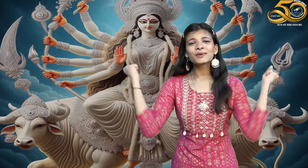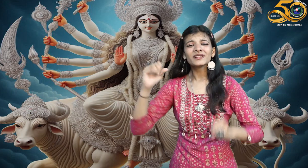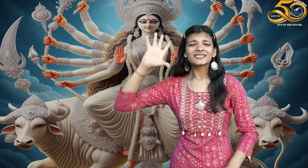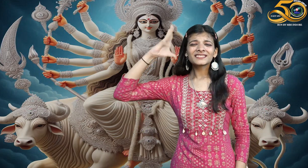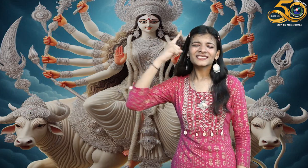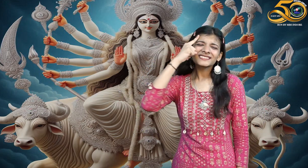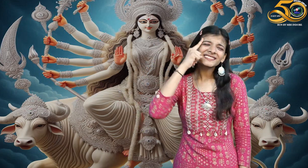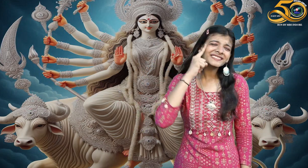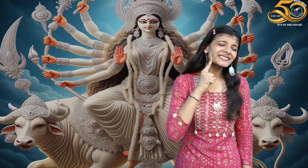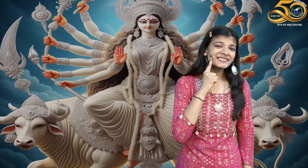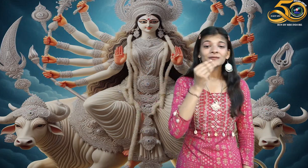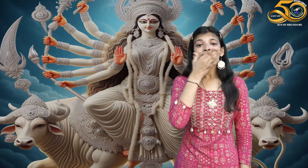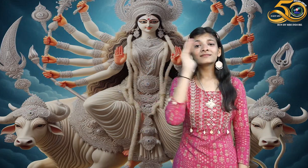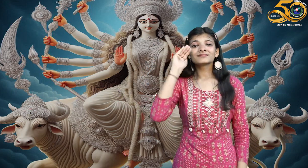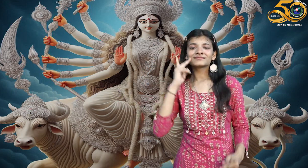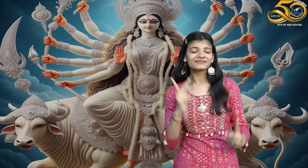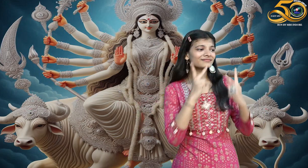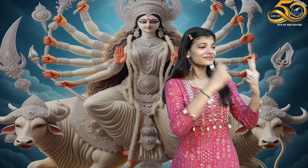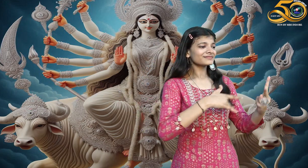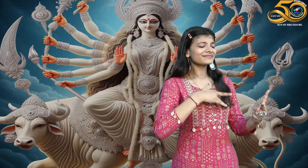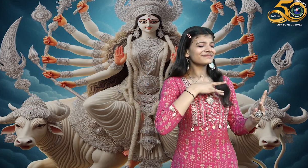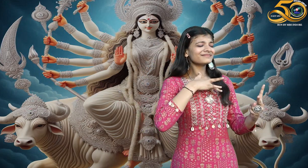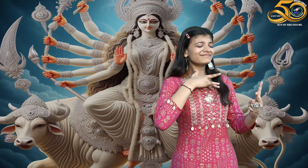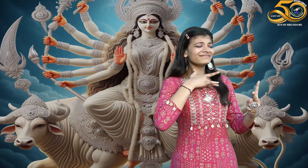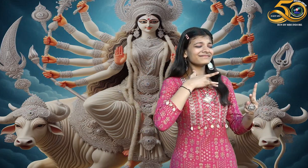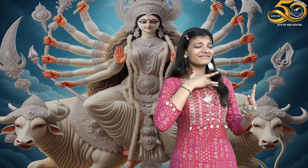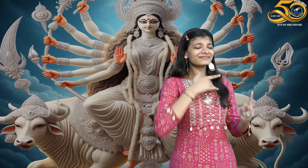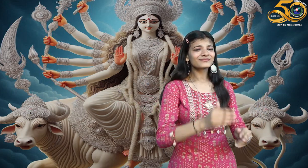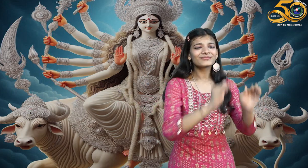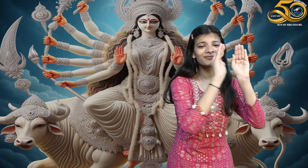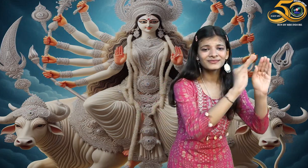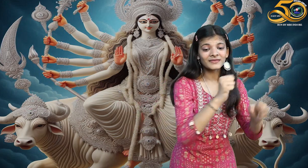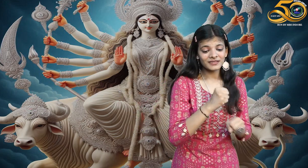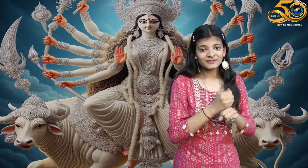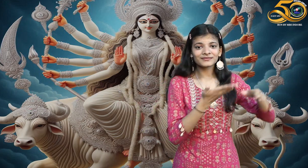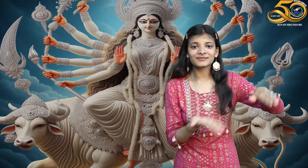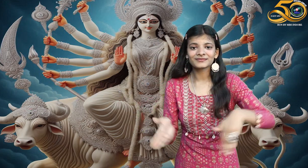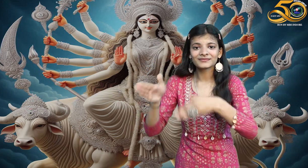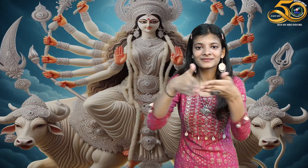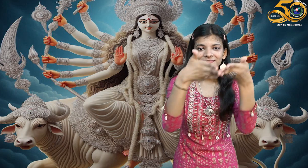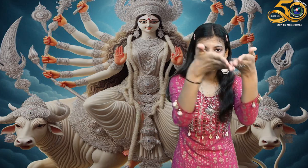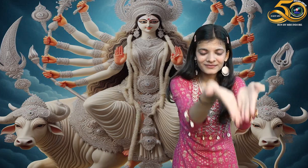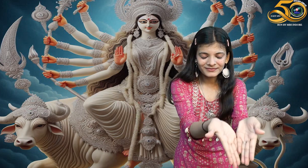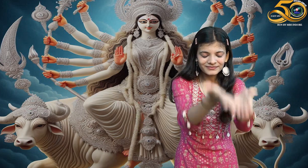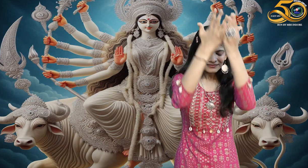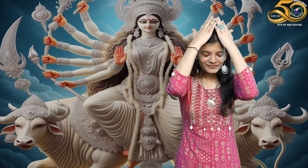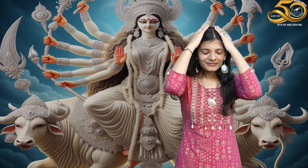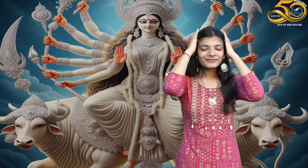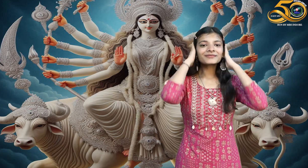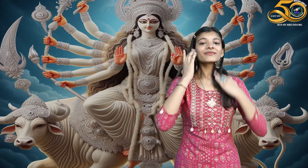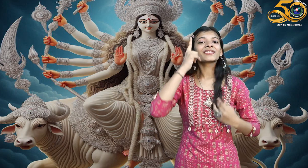की थी जिस कारण उनका शरीर काला पड़ गया शिवजी ने ये देख कर उन्हें आशिरवात दिया और उन्हें गंगाजल से वापस पवित्र